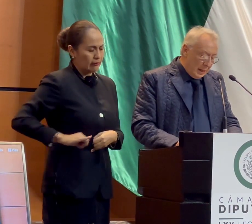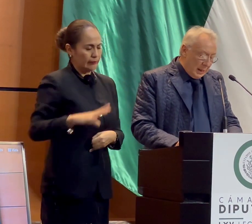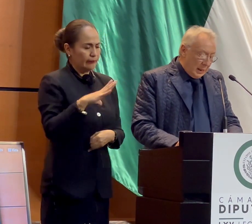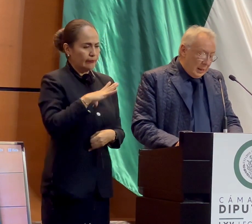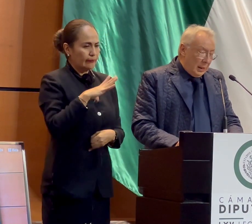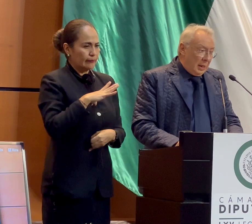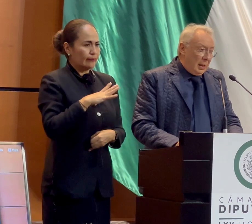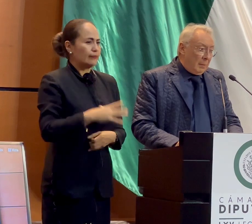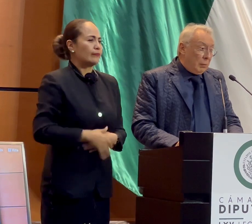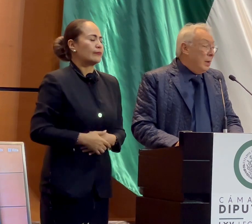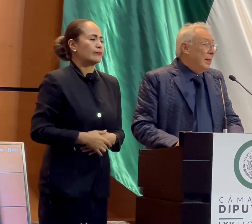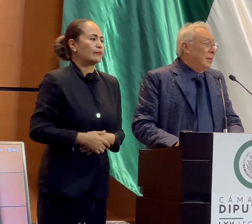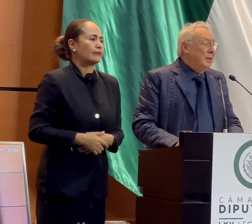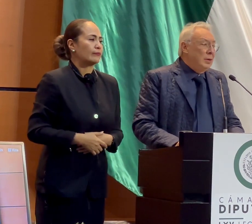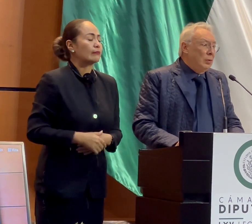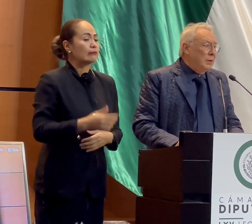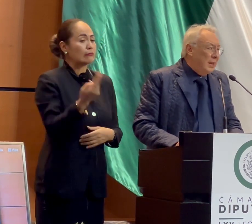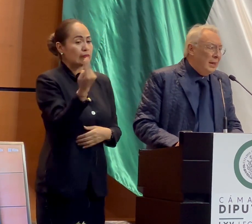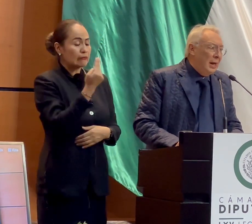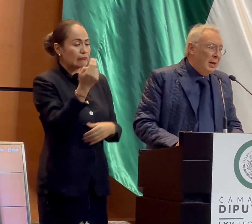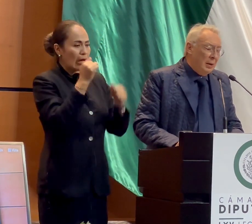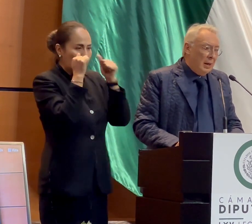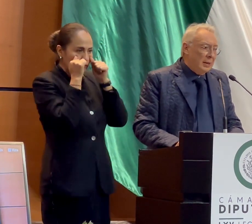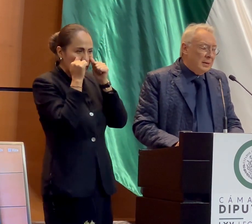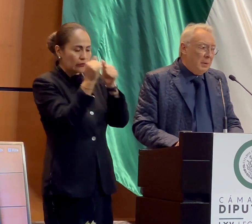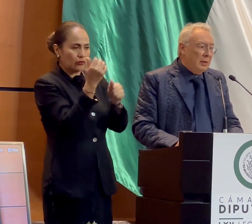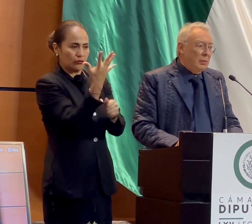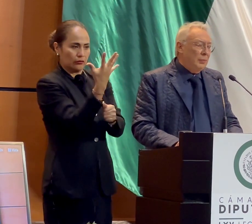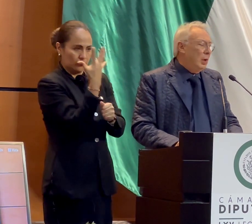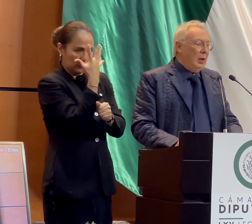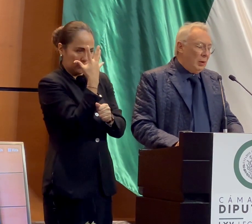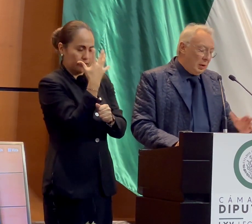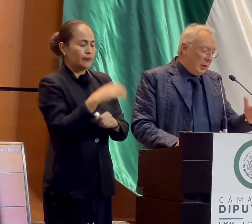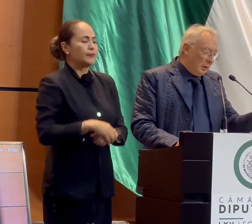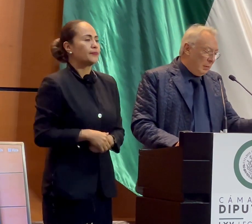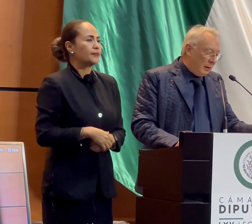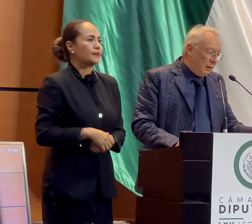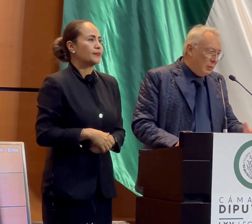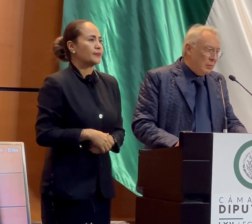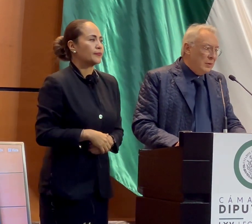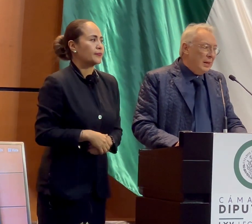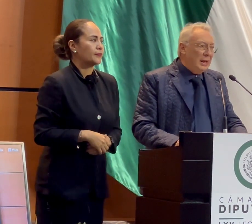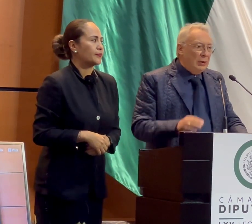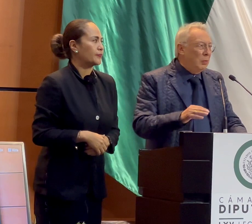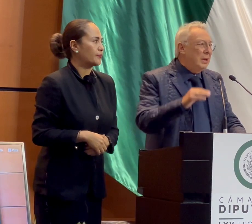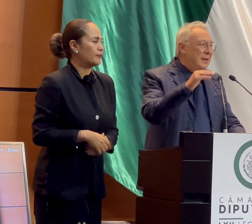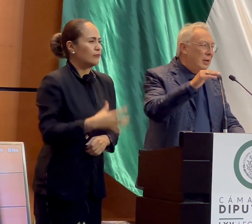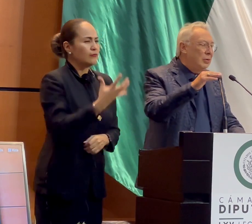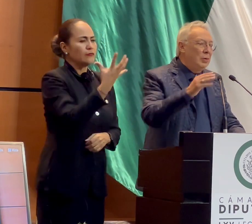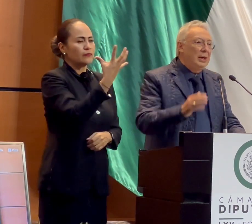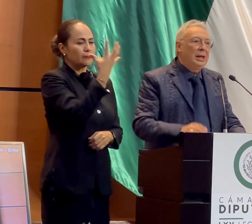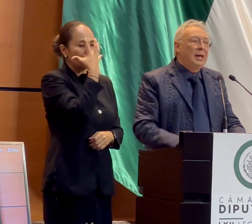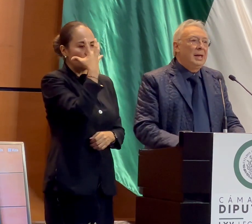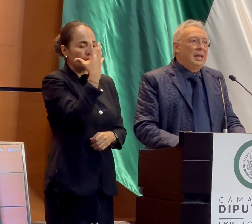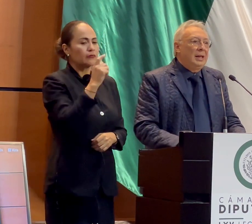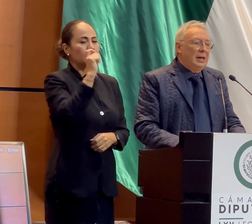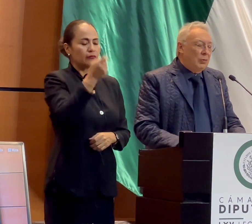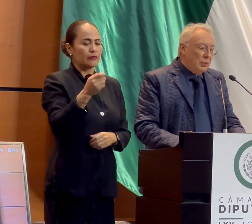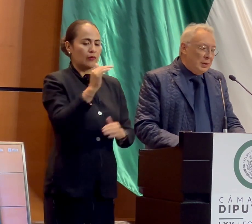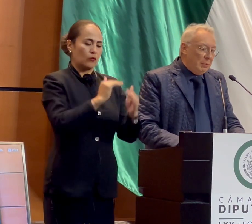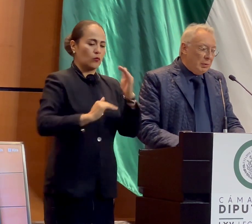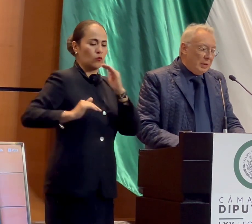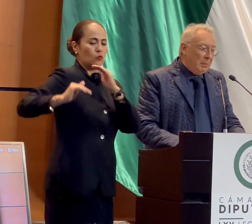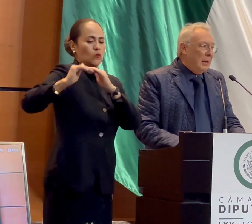sí están, pongan atención seria al respecto, y me refiero con seria en lo más alto